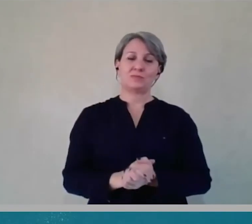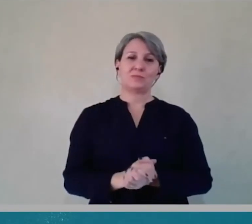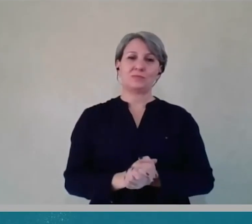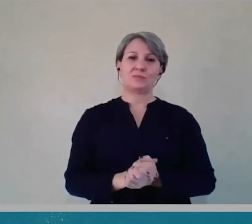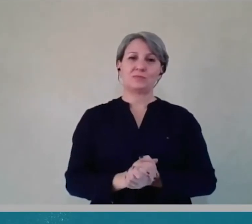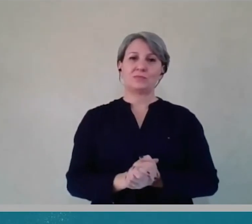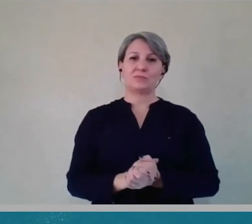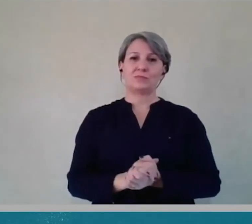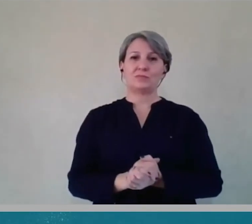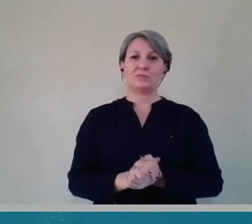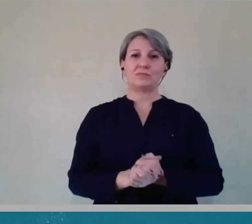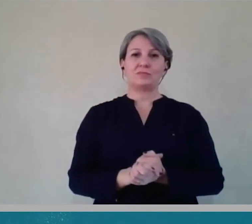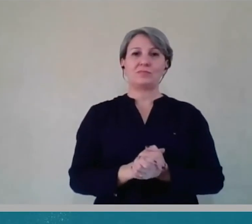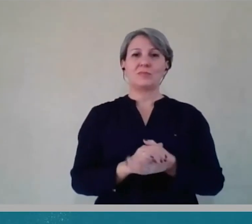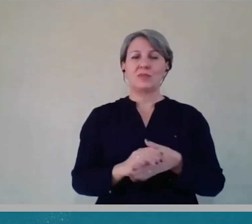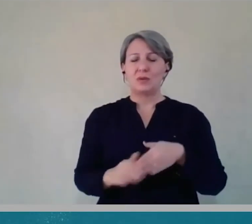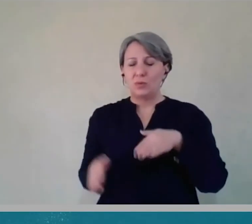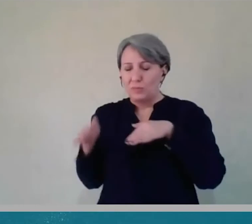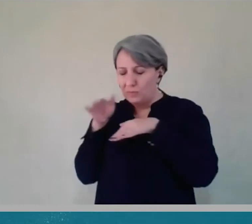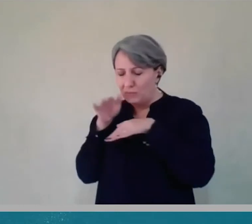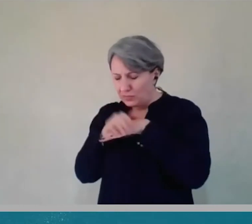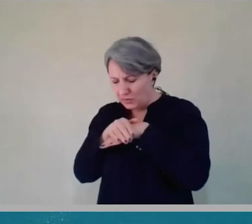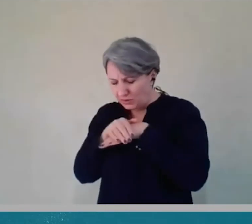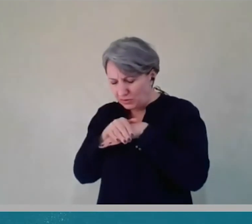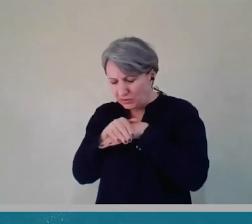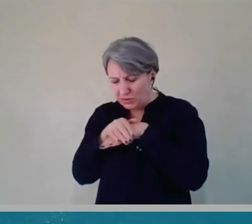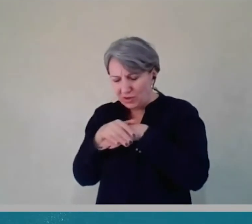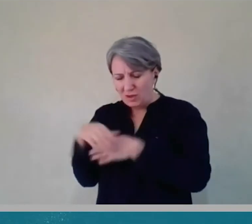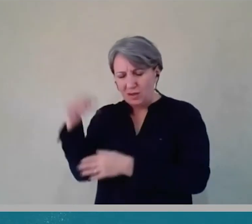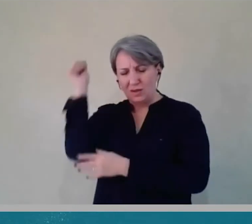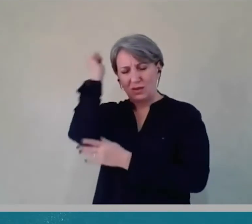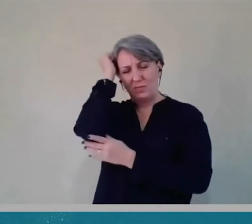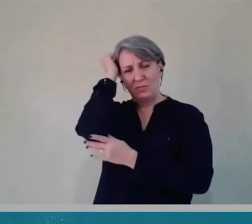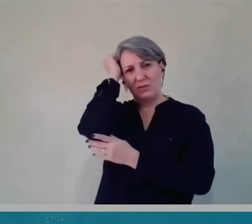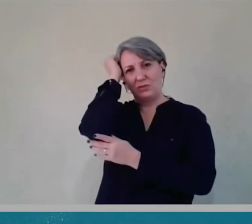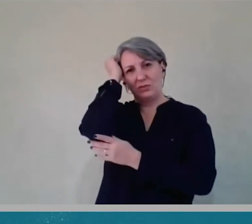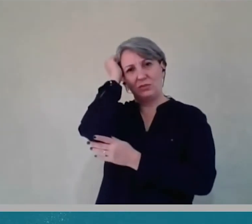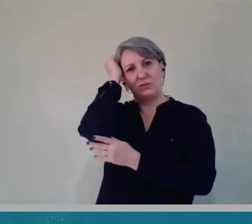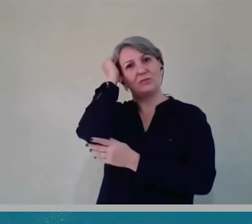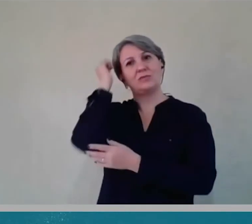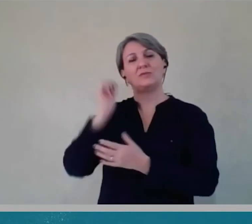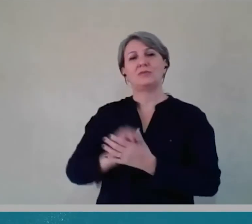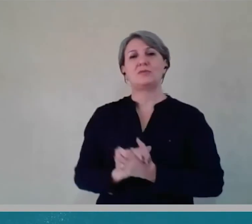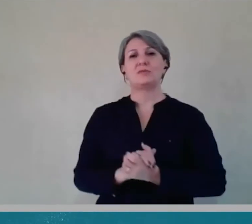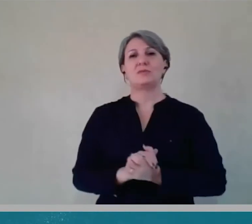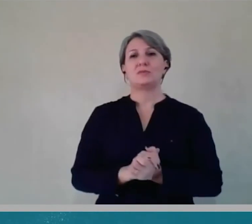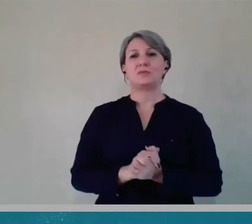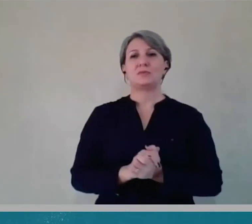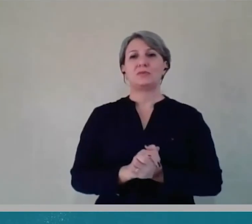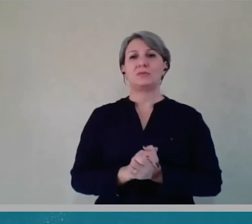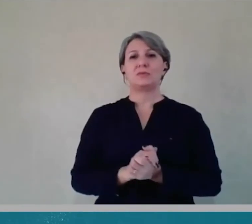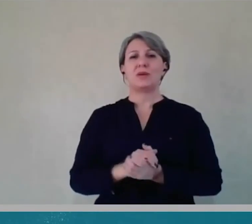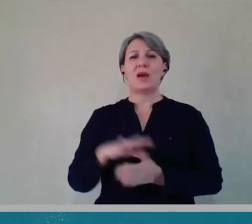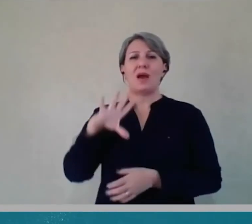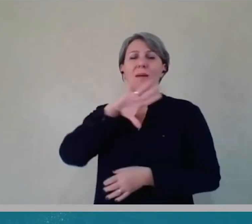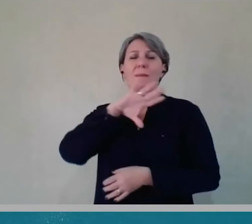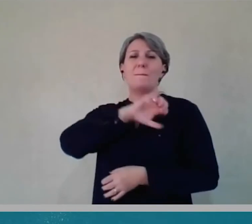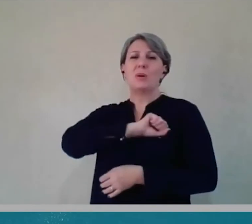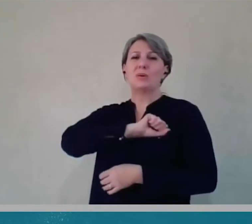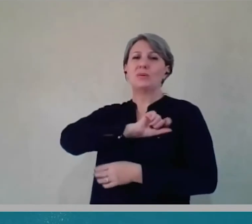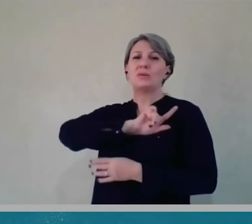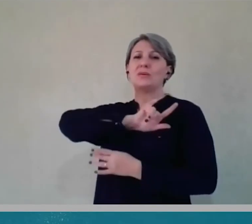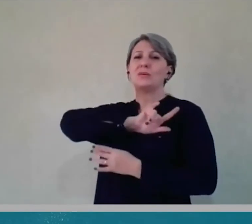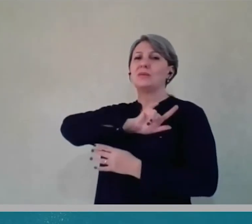Ao humilde e arrependido de espírito que dedica seu amor reverente à